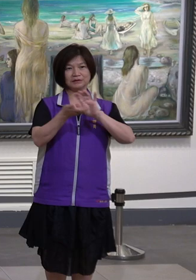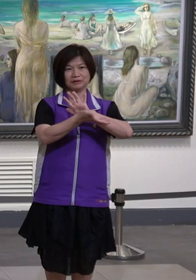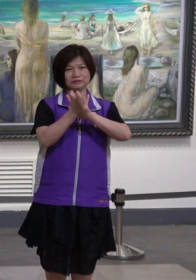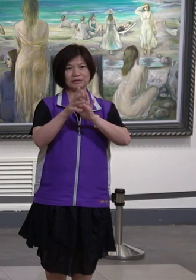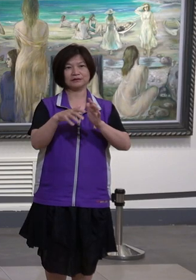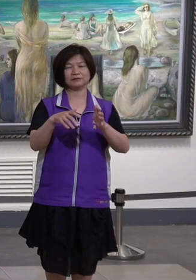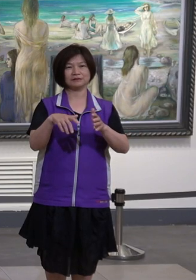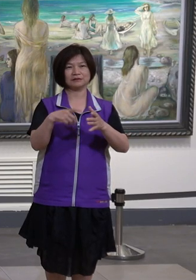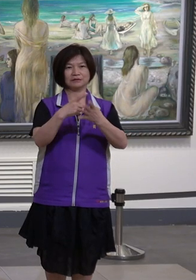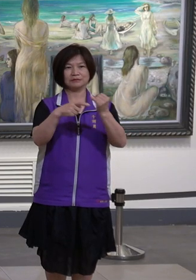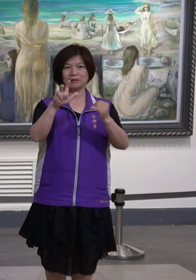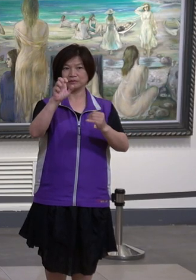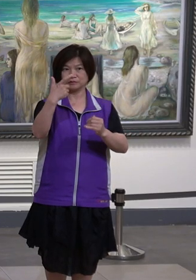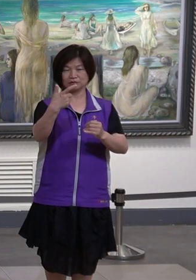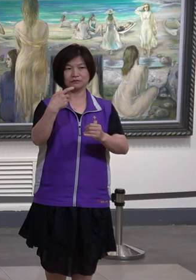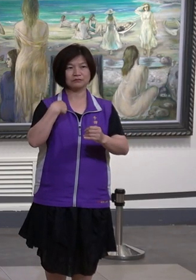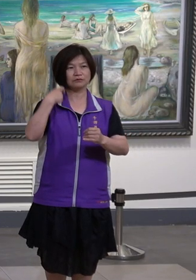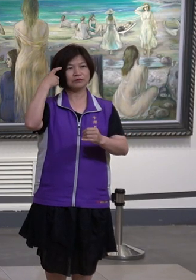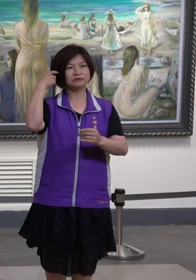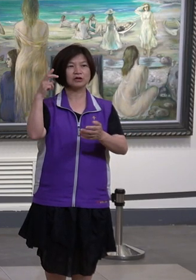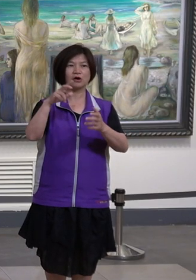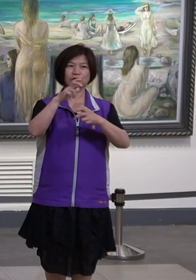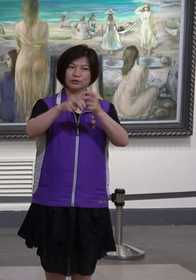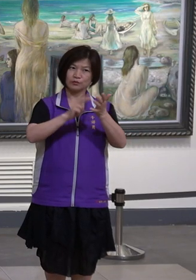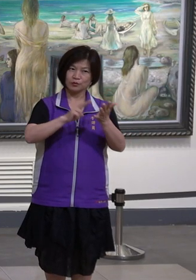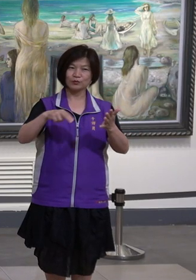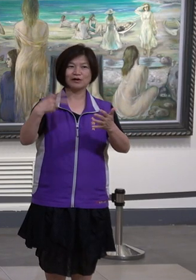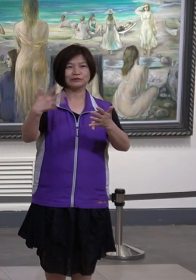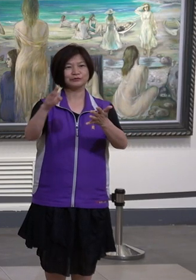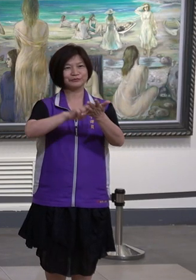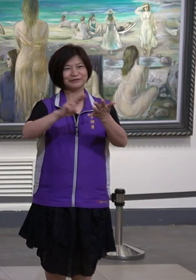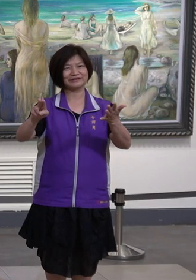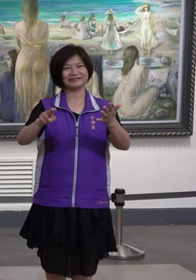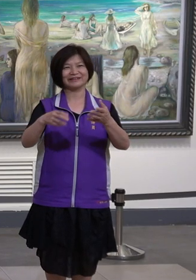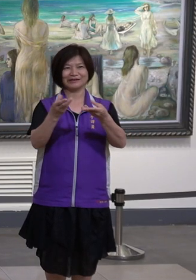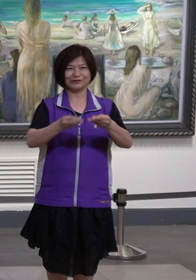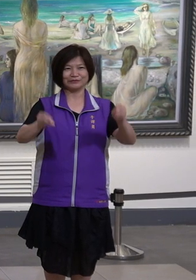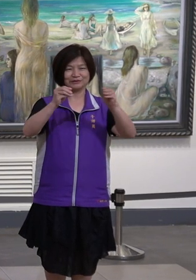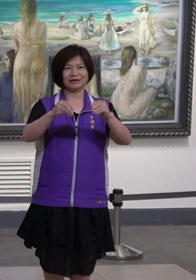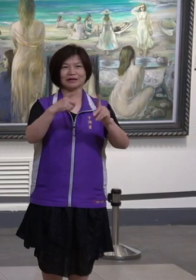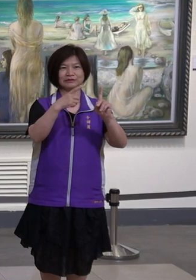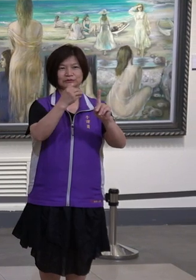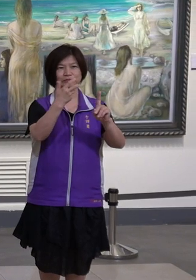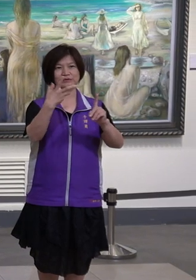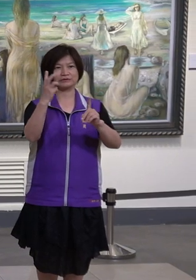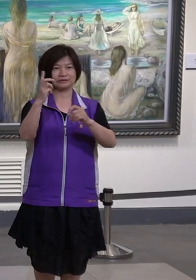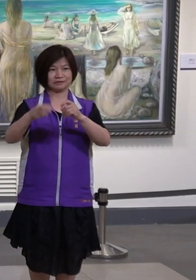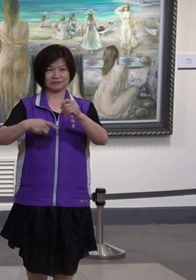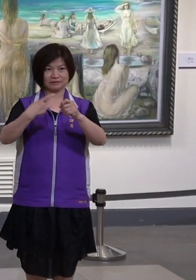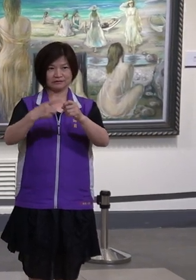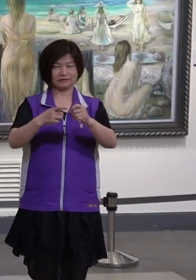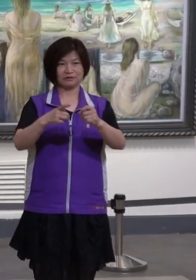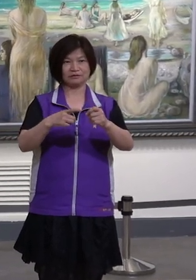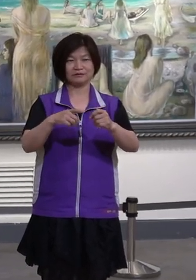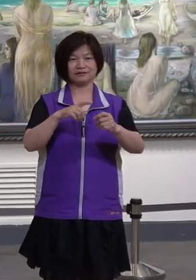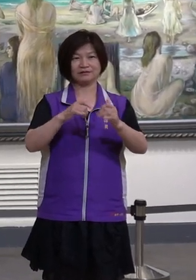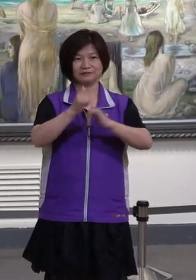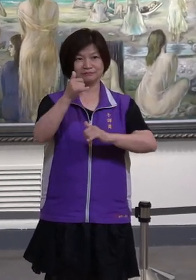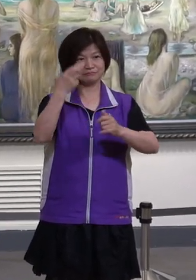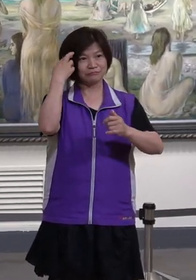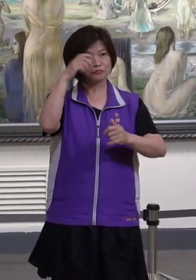览86件，也是有油画、水彩及雕塑。1983年应邀至国立历史博物